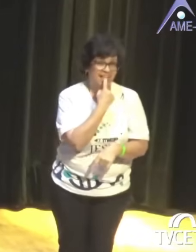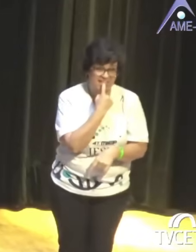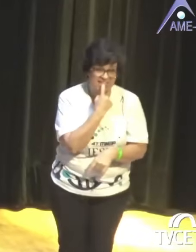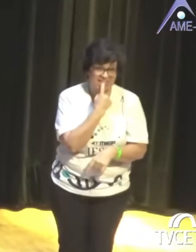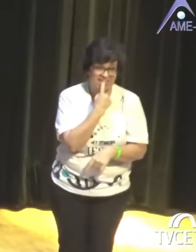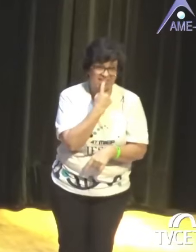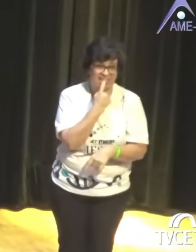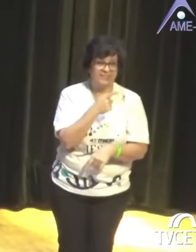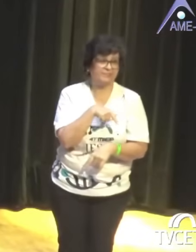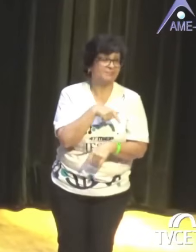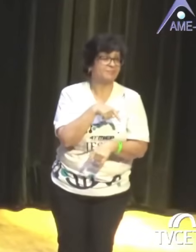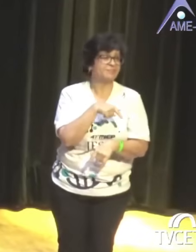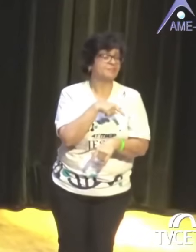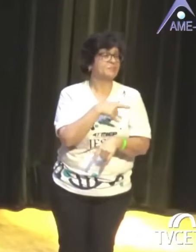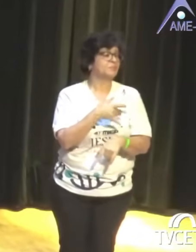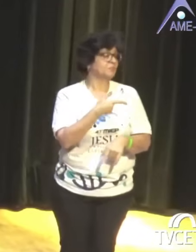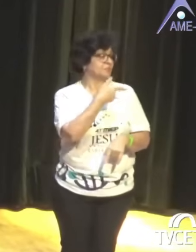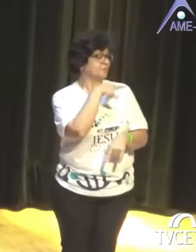inveja